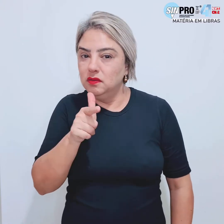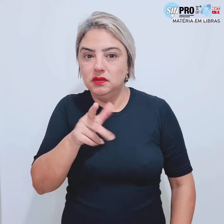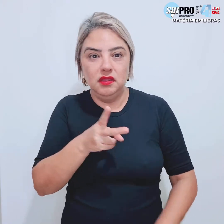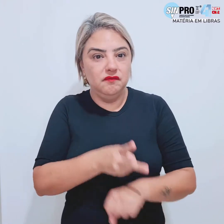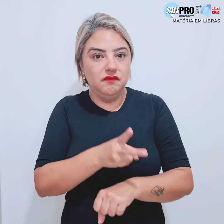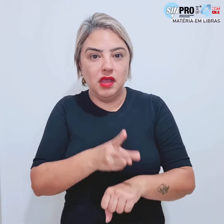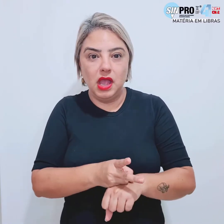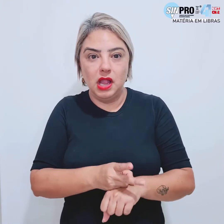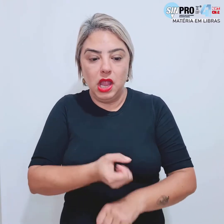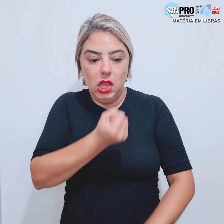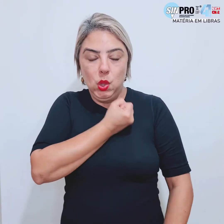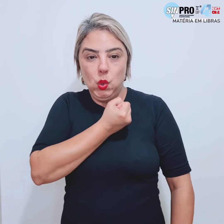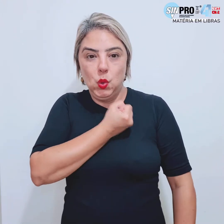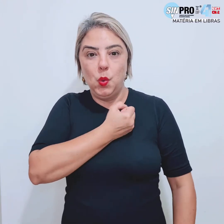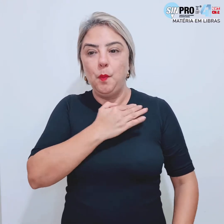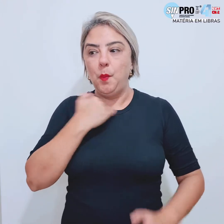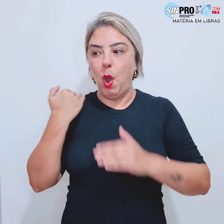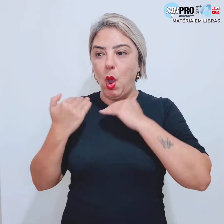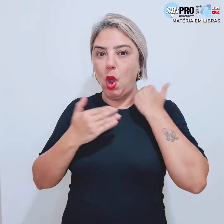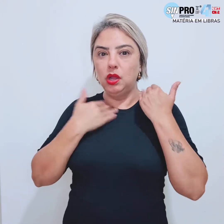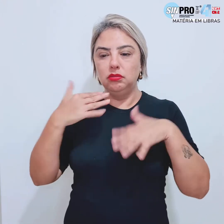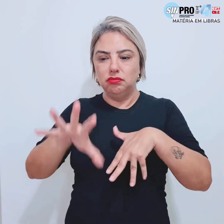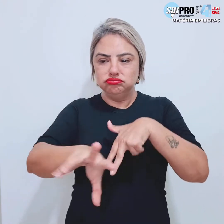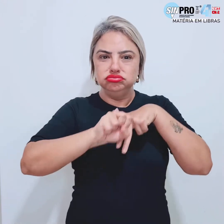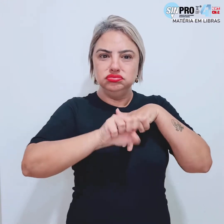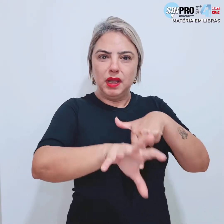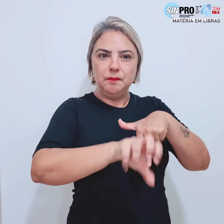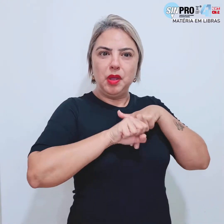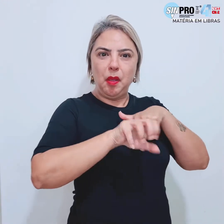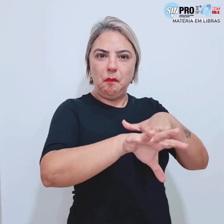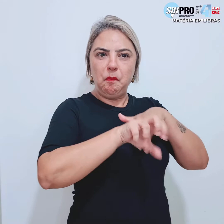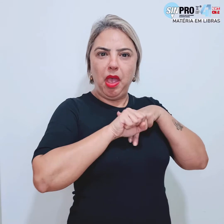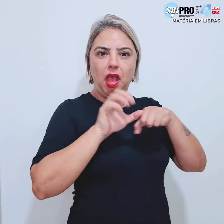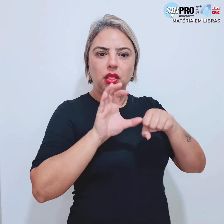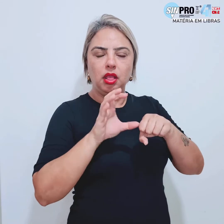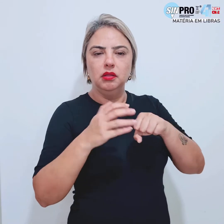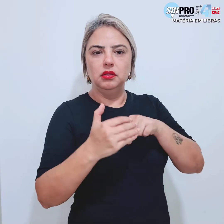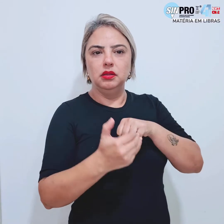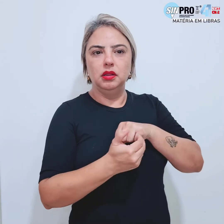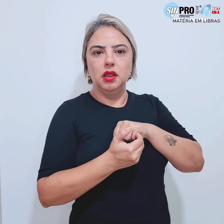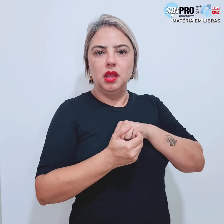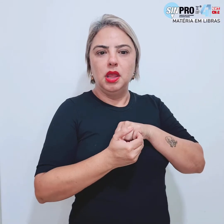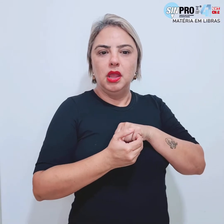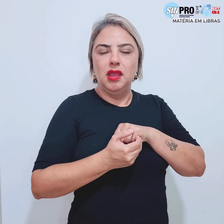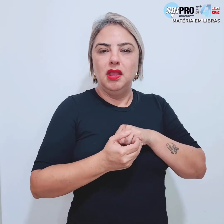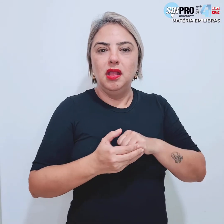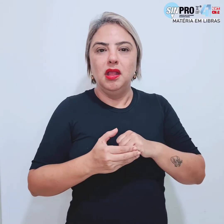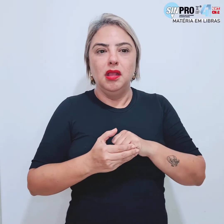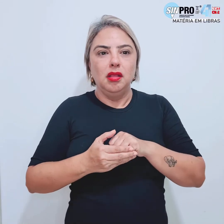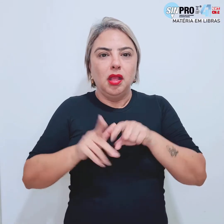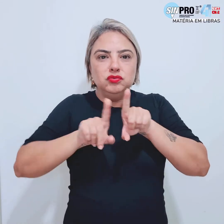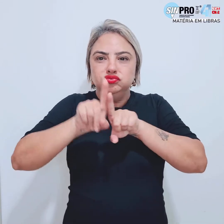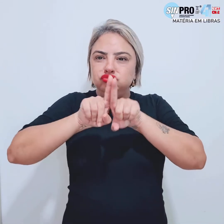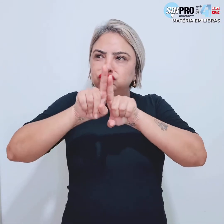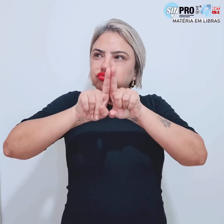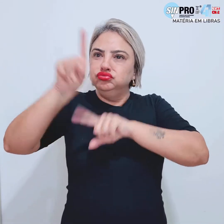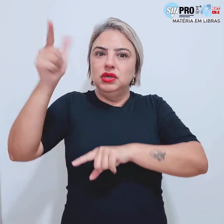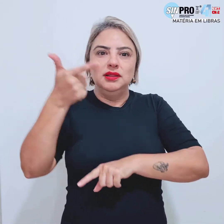com número de mortos e contaminações por Covid-19 em total descontrole para